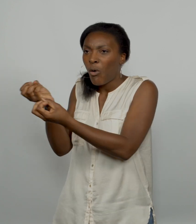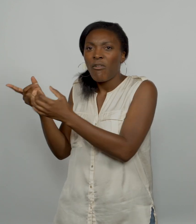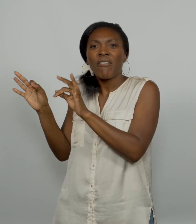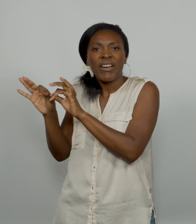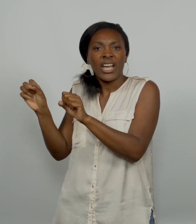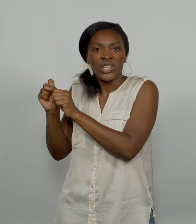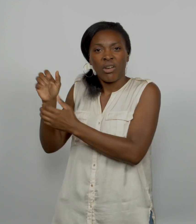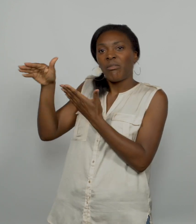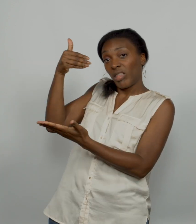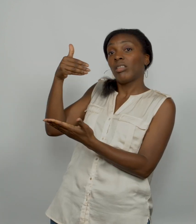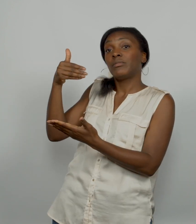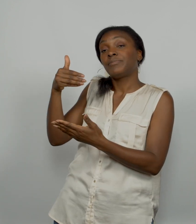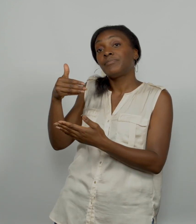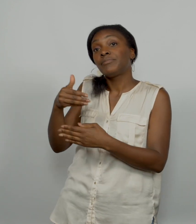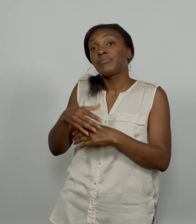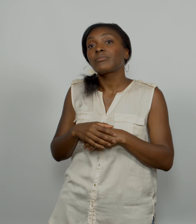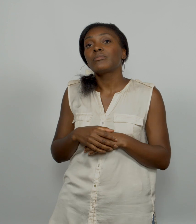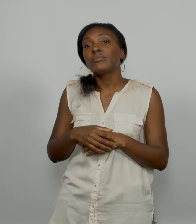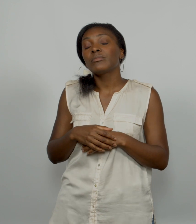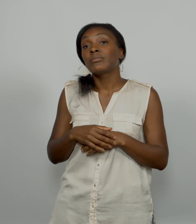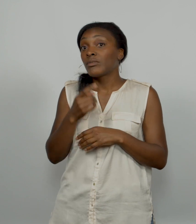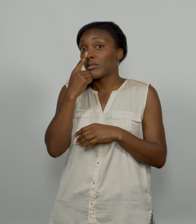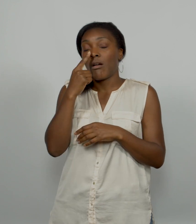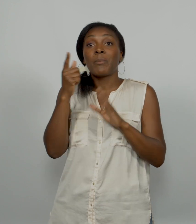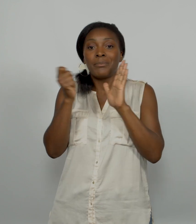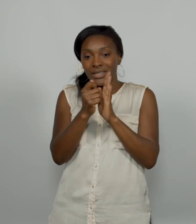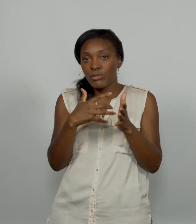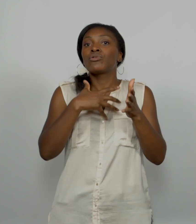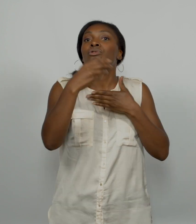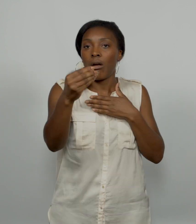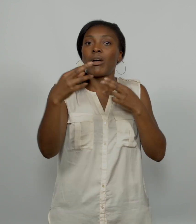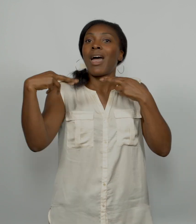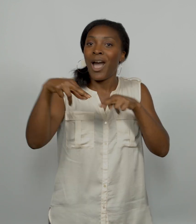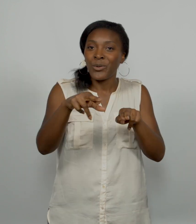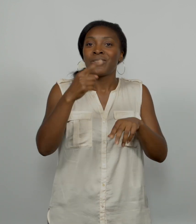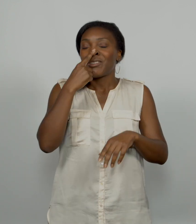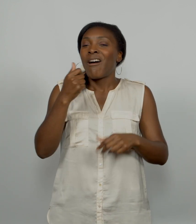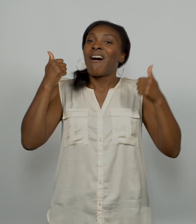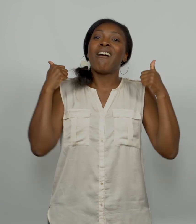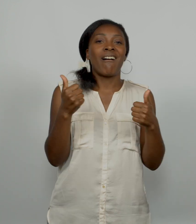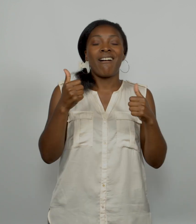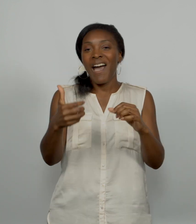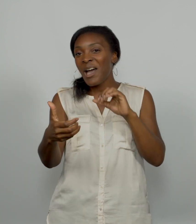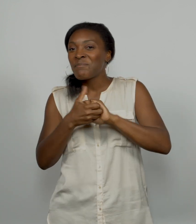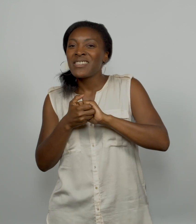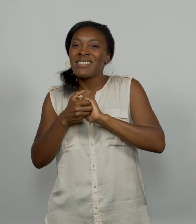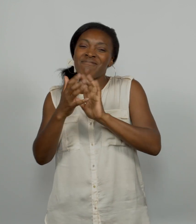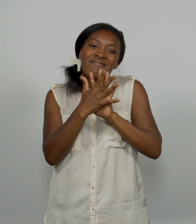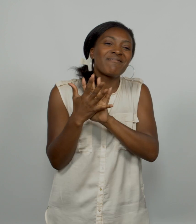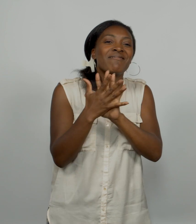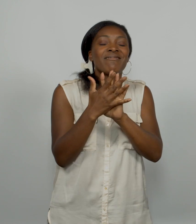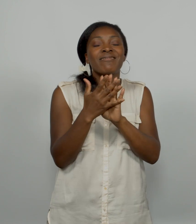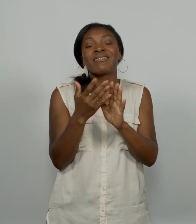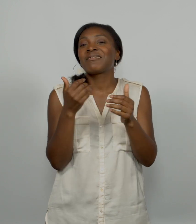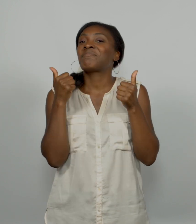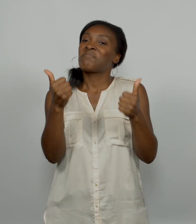rejeter. Déjà, à ce moment-là, c'est qu'en dehors de la maison que je me sentais vivre. Dans la rue, avec ma bande de copains, tout était